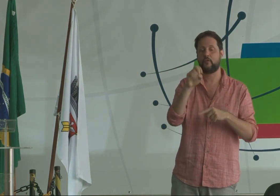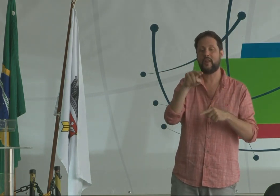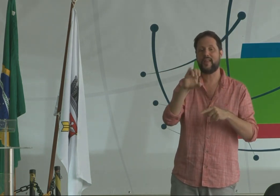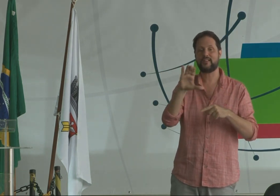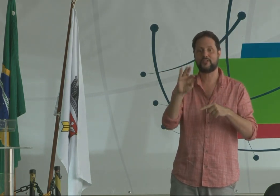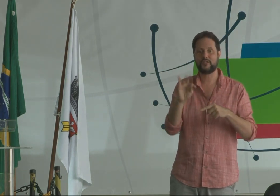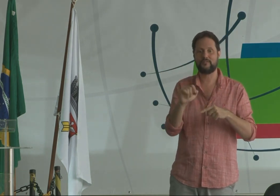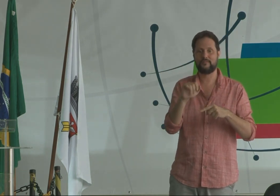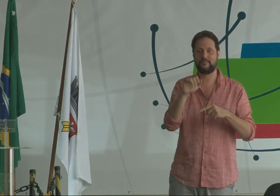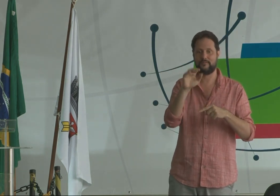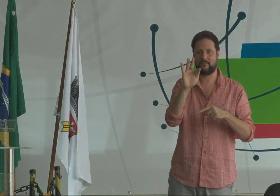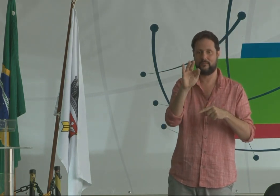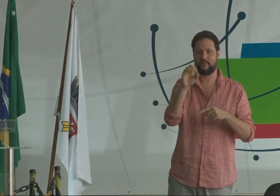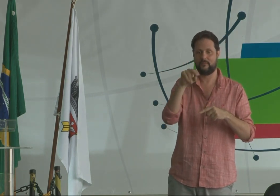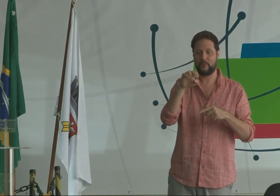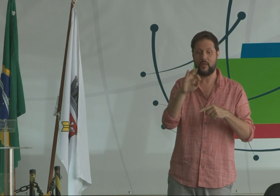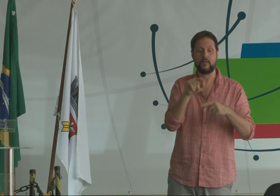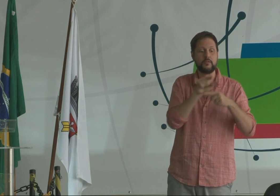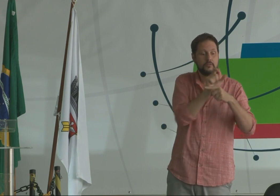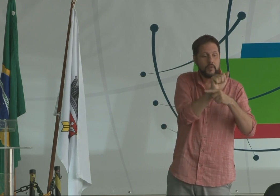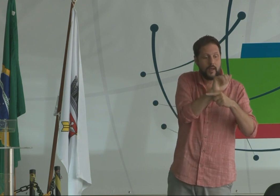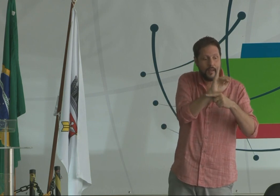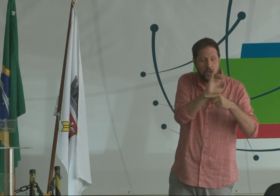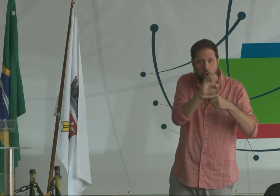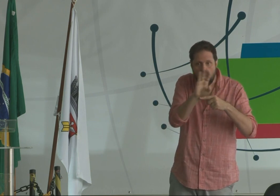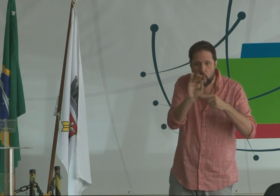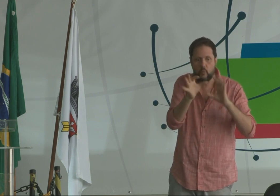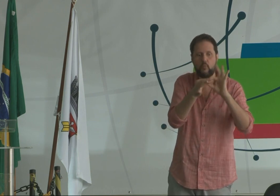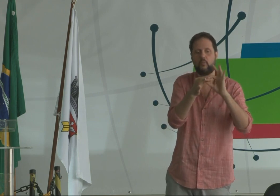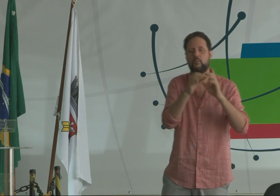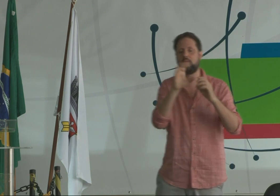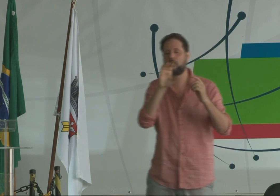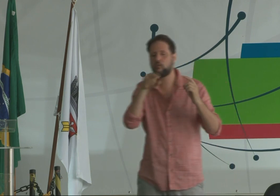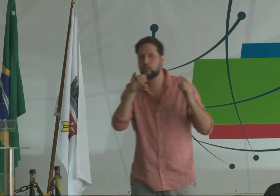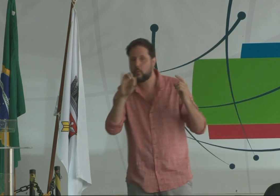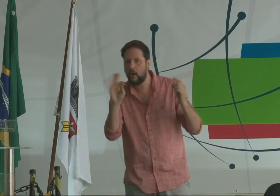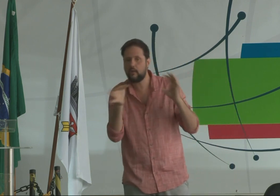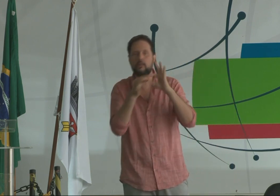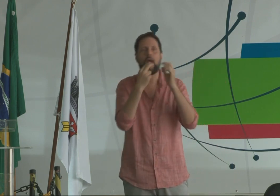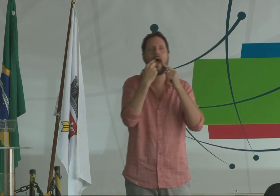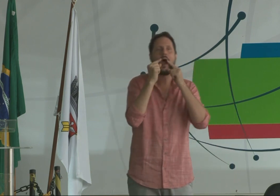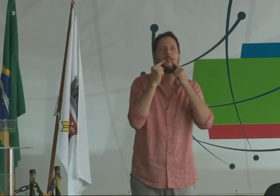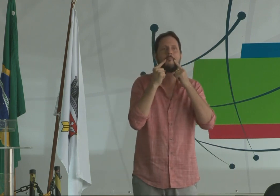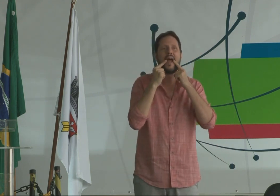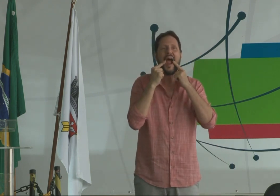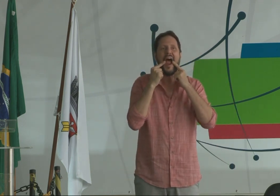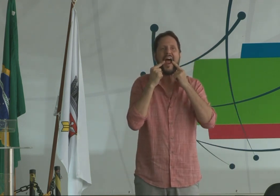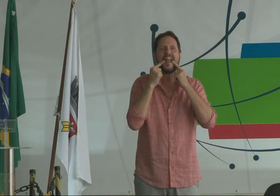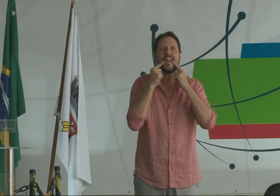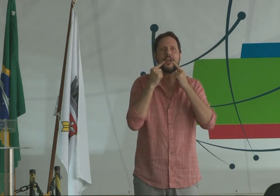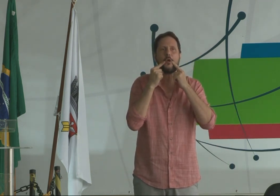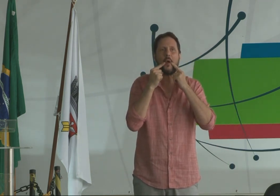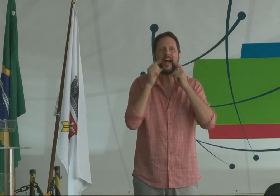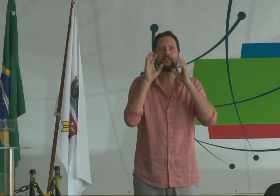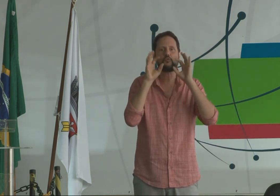fonética, porque a gente praticava isso, e as palavras e tudo mais, gente tentava fazer associações, com movimentos